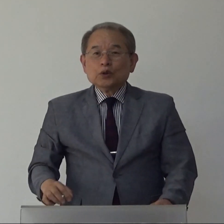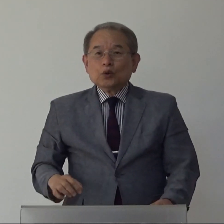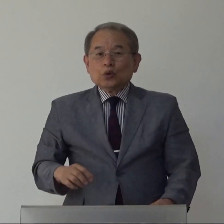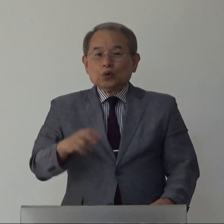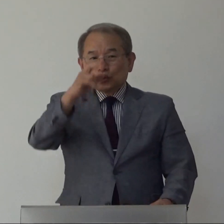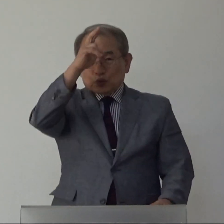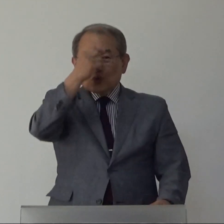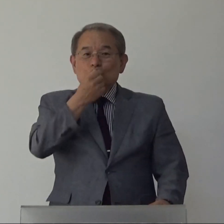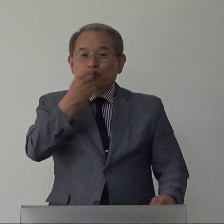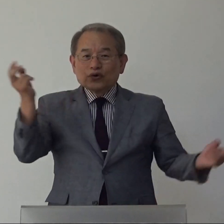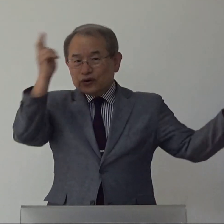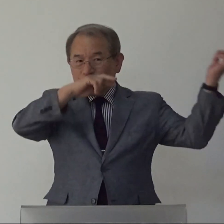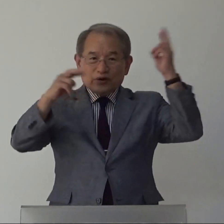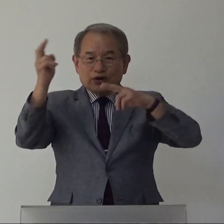하고요.